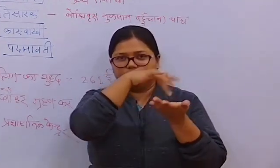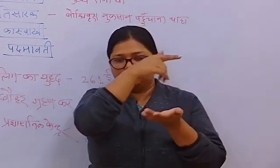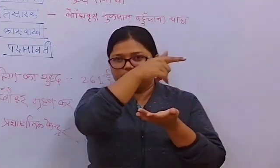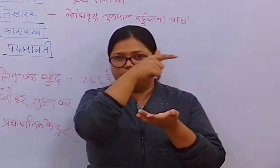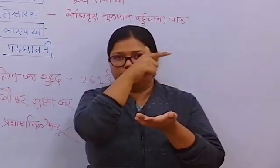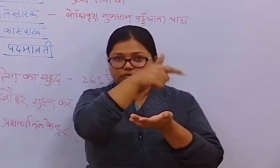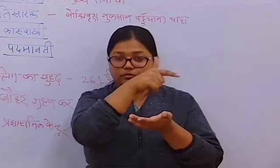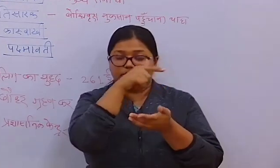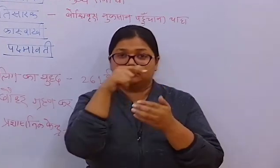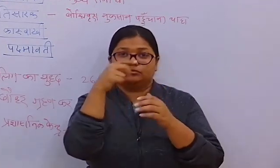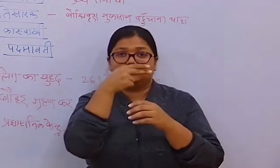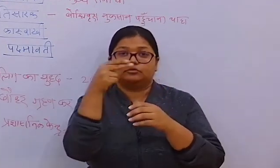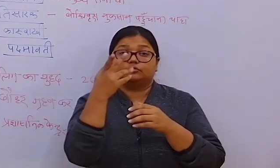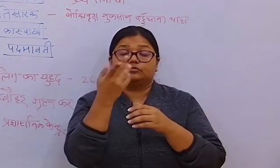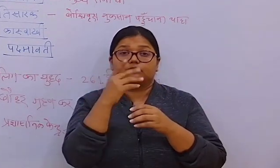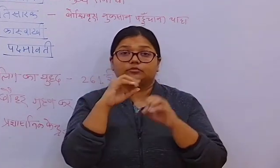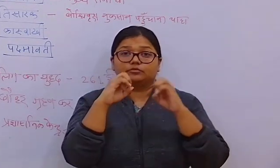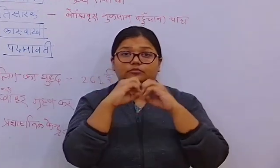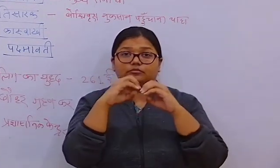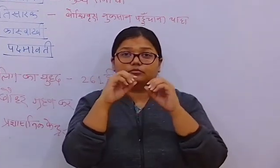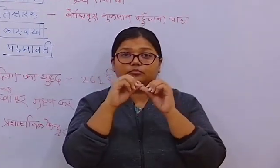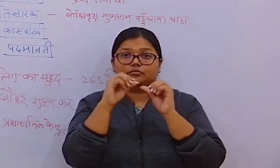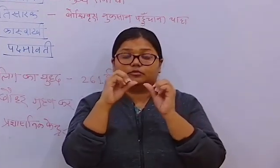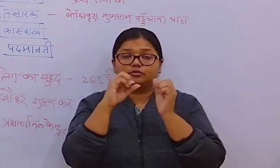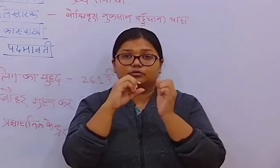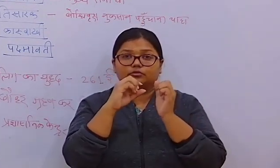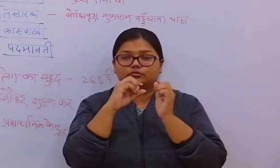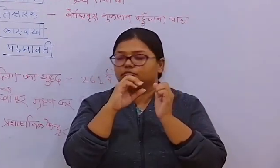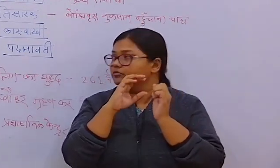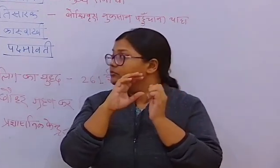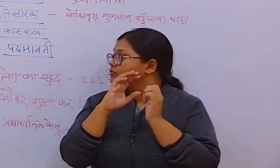है बाभ्रू अभिलेख में, ठीक है,